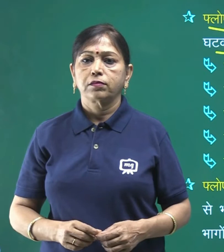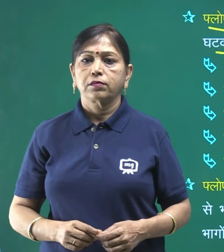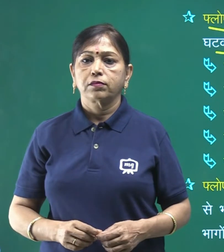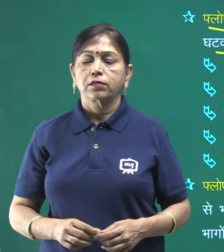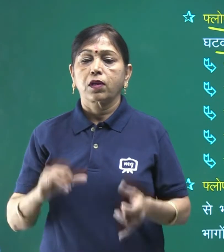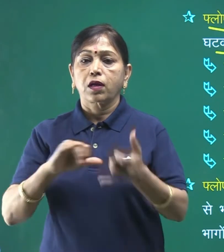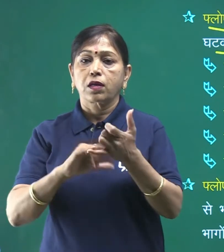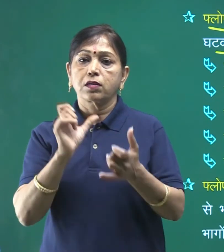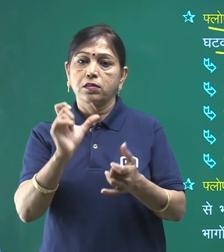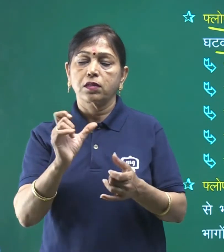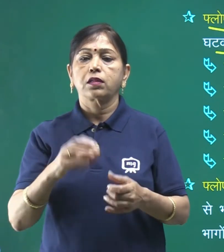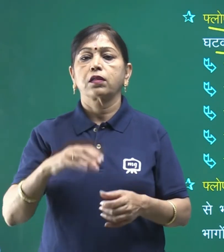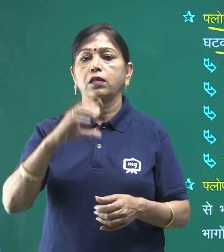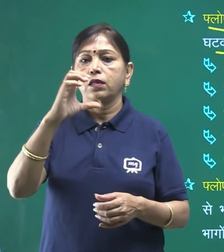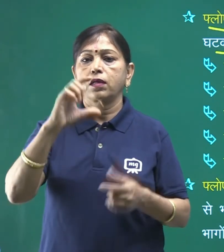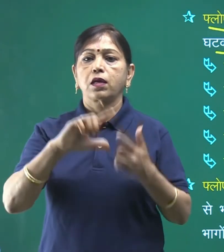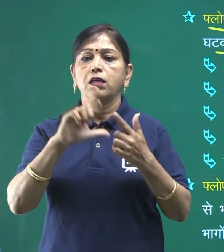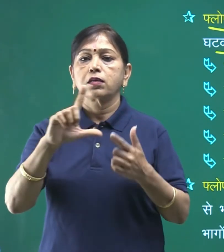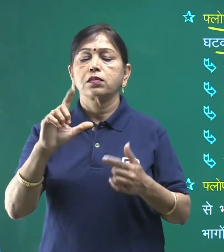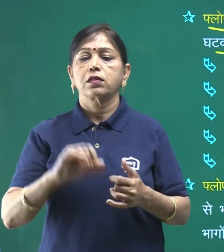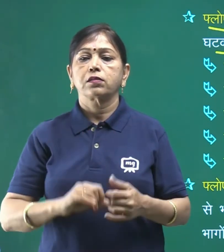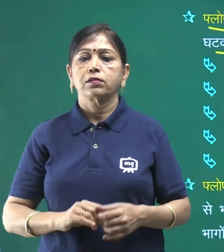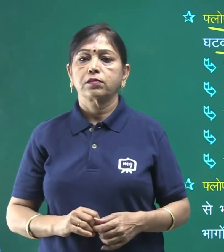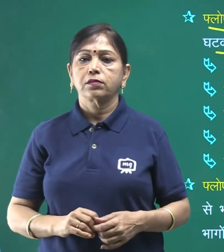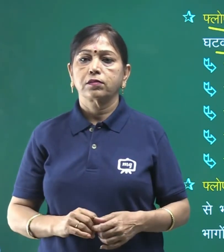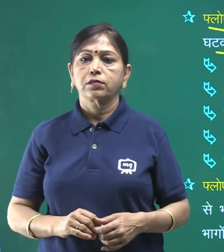साथी कोशिकाएं,